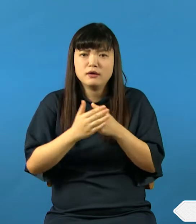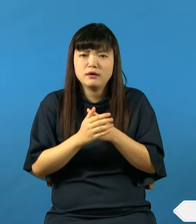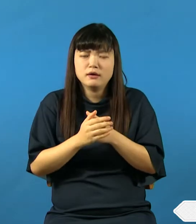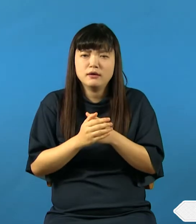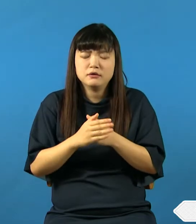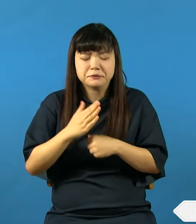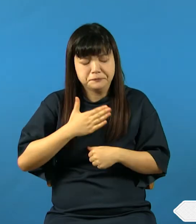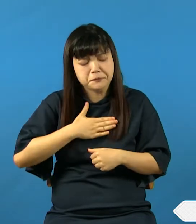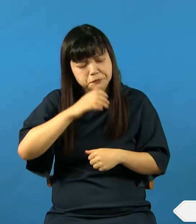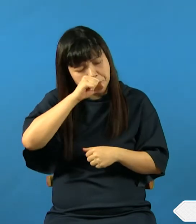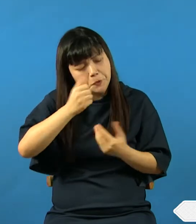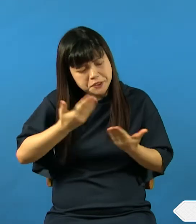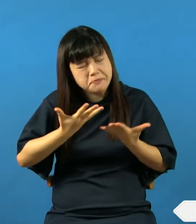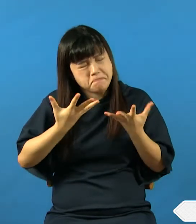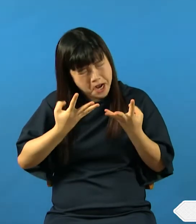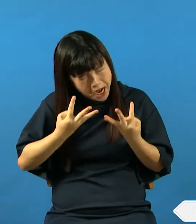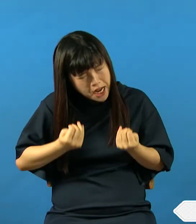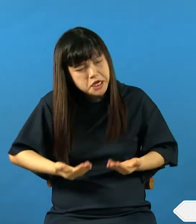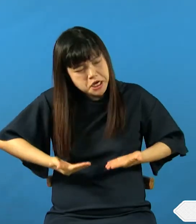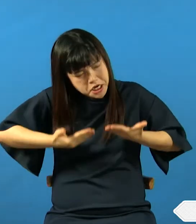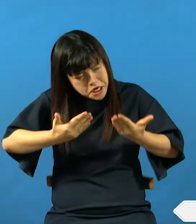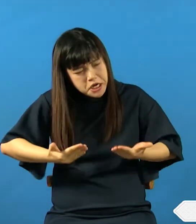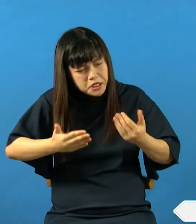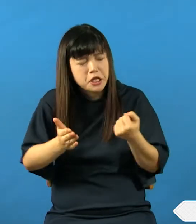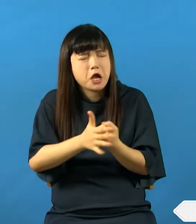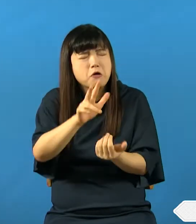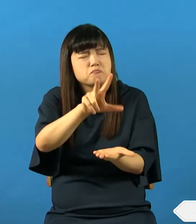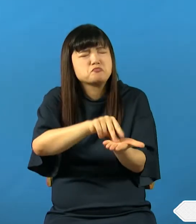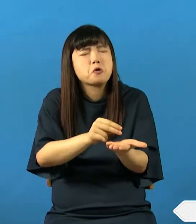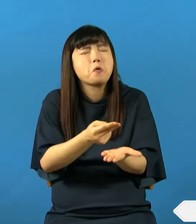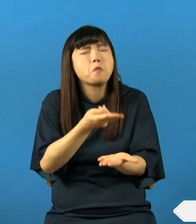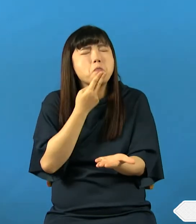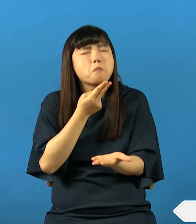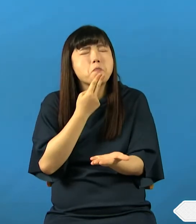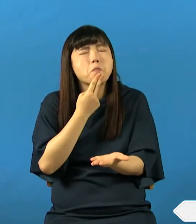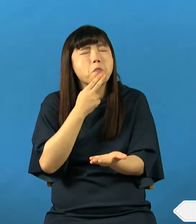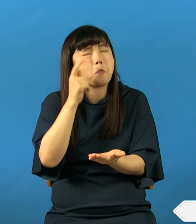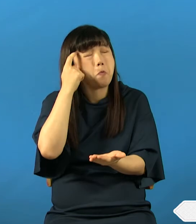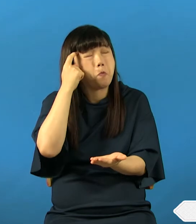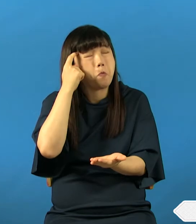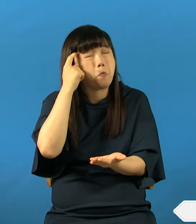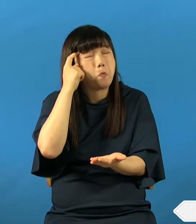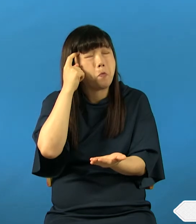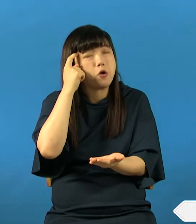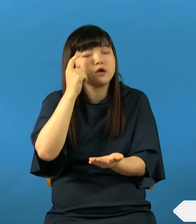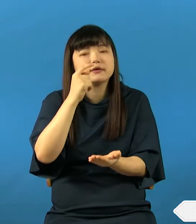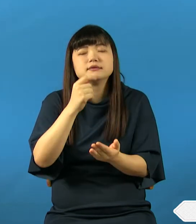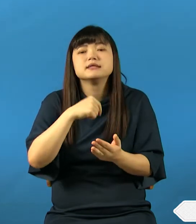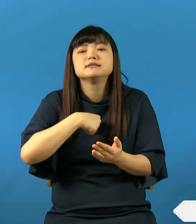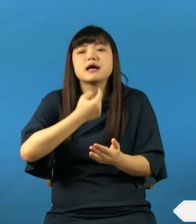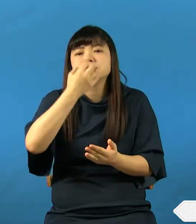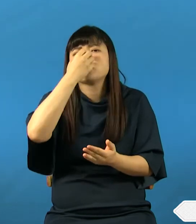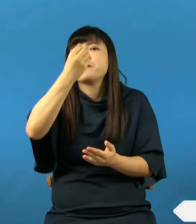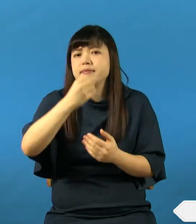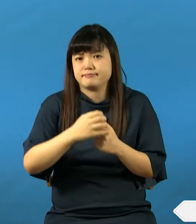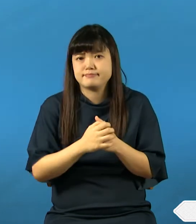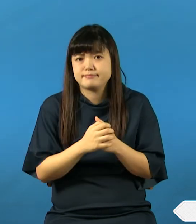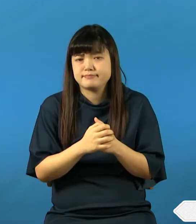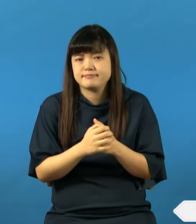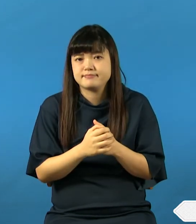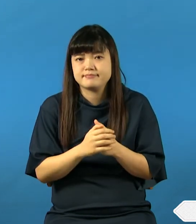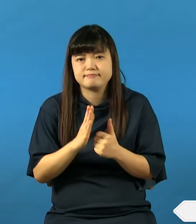않고 그냥 내가 좋은 일 많이 하니까 뭐 아무 문제 없을 거야 하고 덮어버리려고 하는 것, 자기